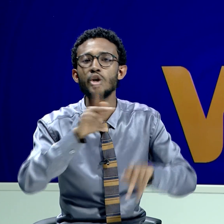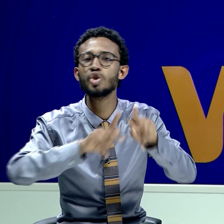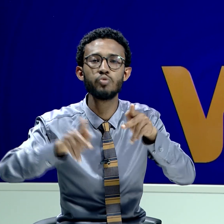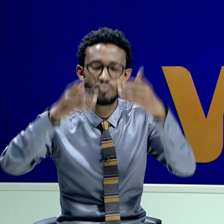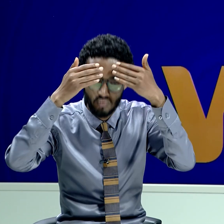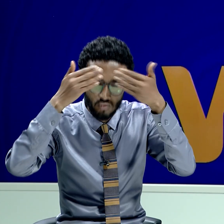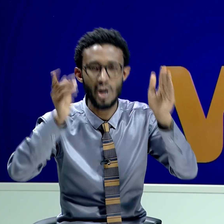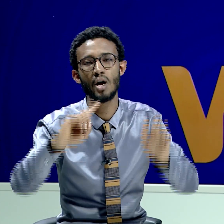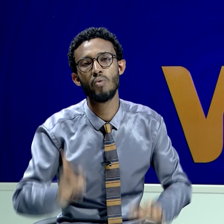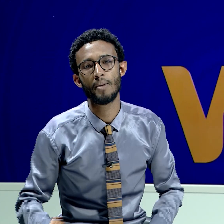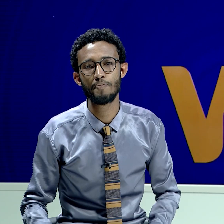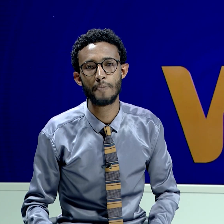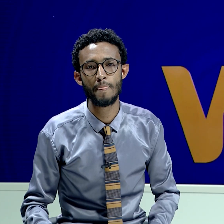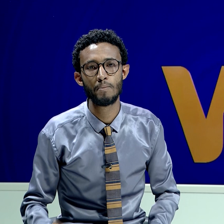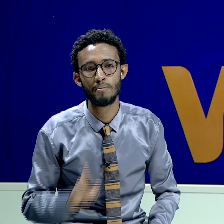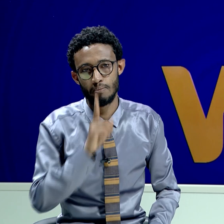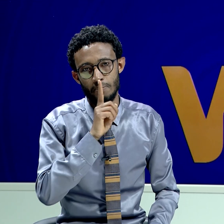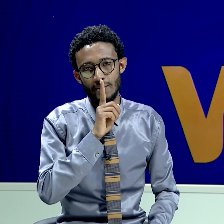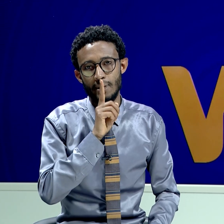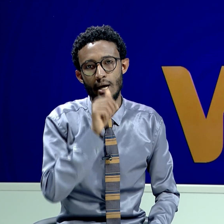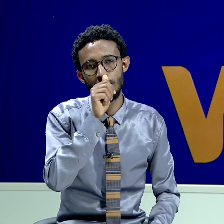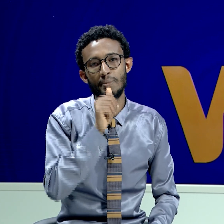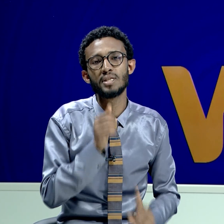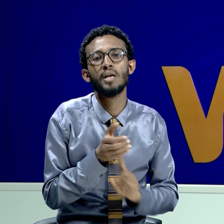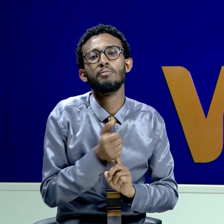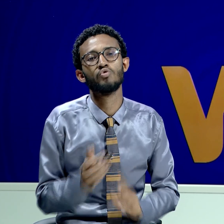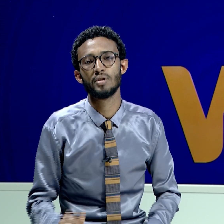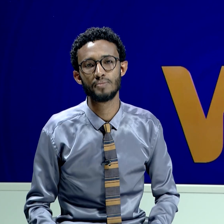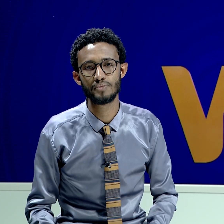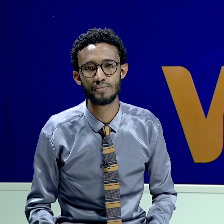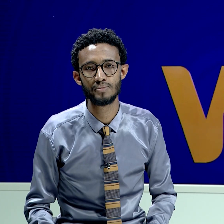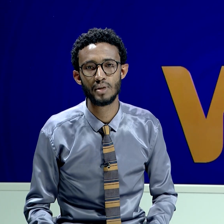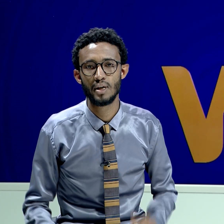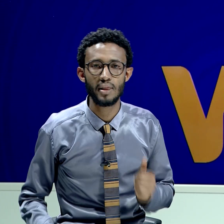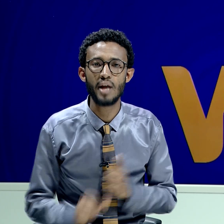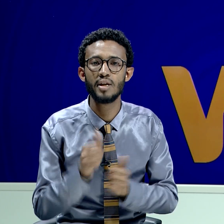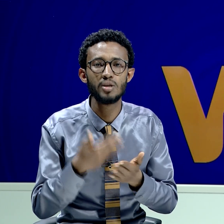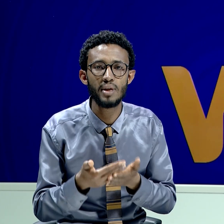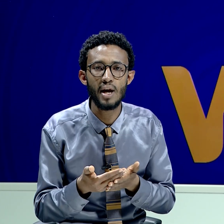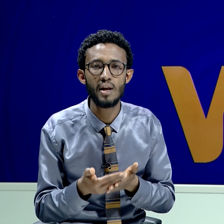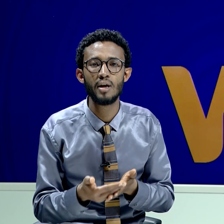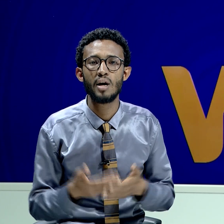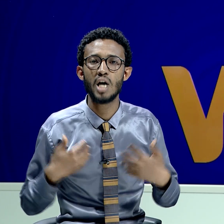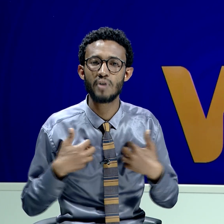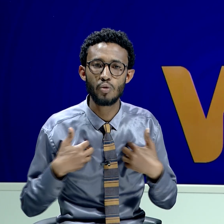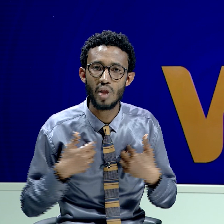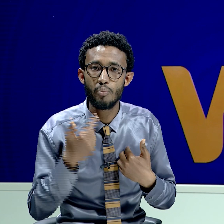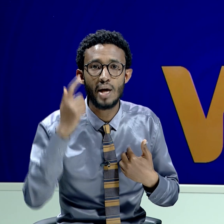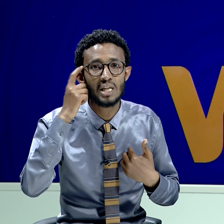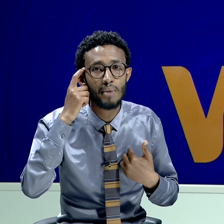ህዝቡ ጠልተው በቀም በዝምታ ቢመስጠን የሚይዙትን ጥቃት ደርስበኛል አስፋርት ፈነለ ፖሊስ